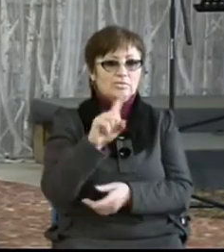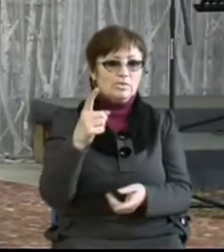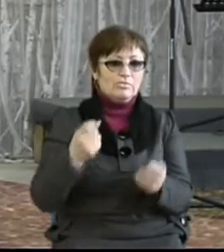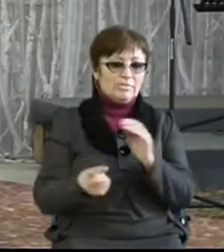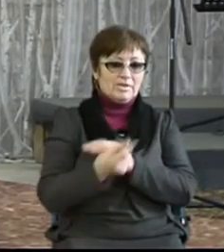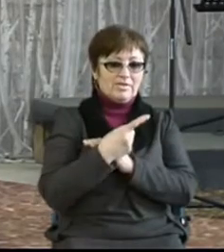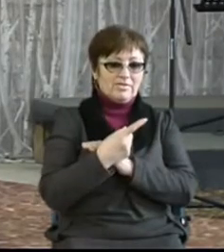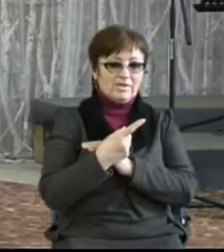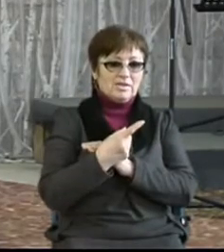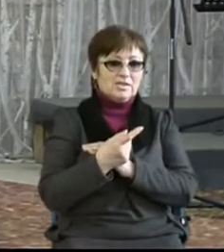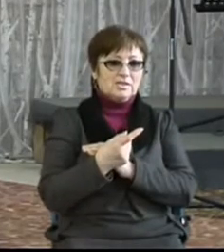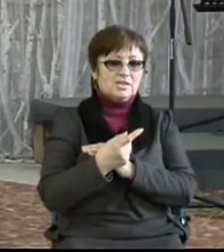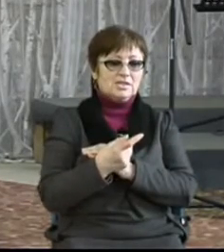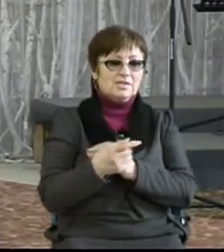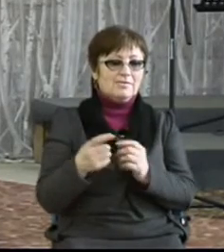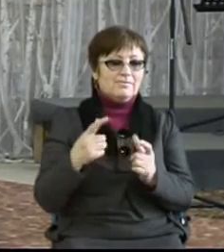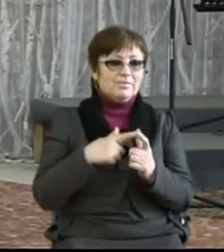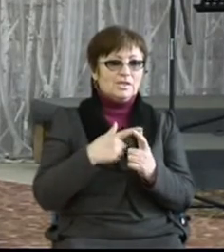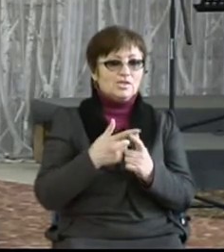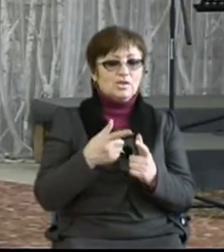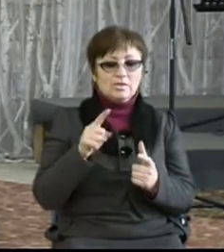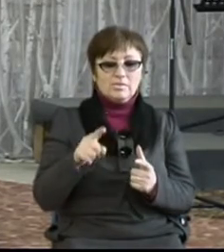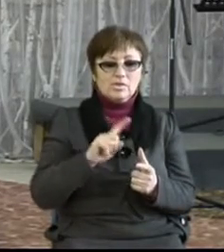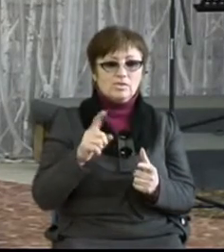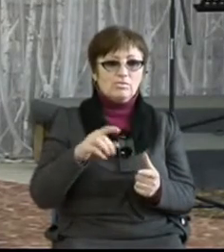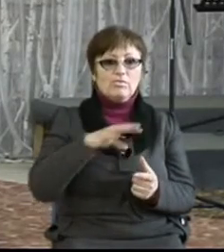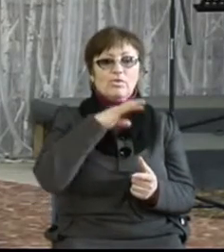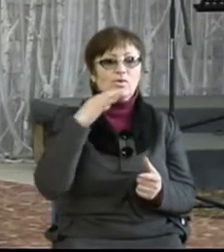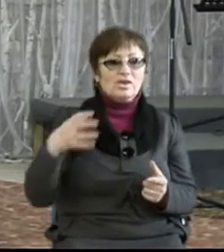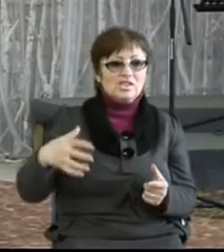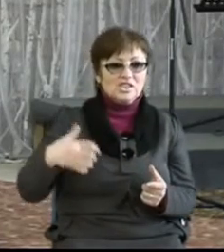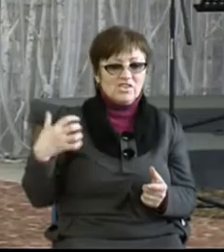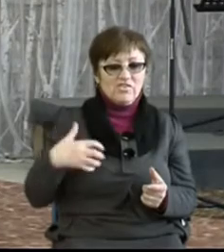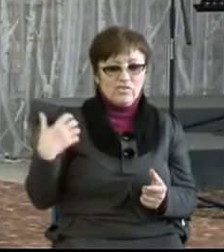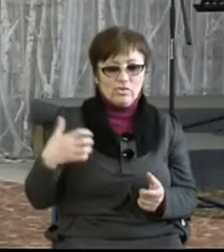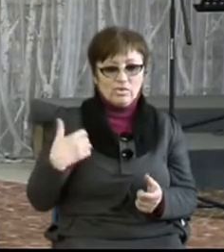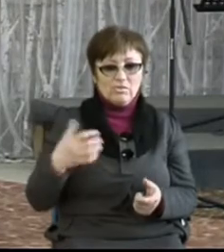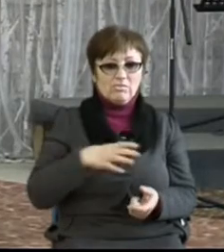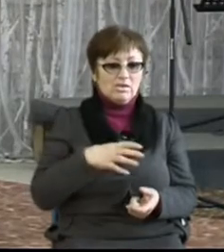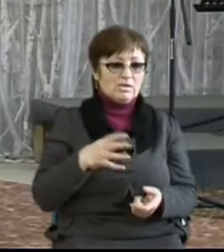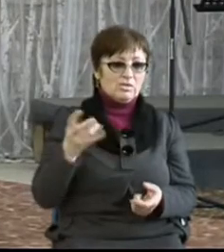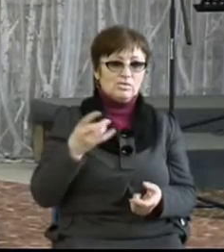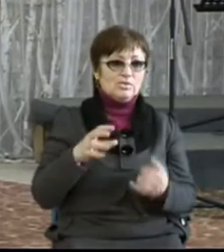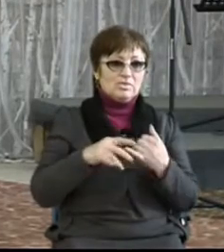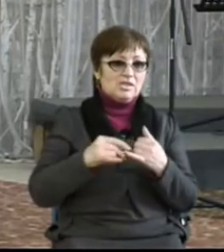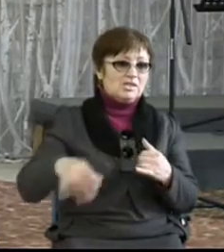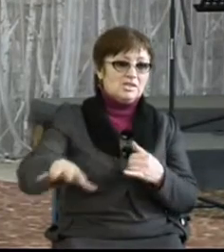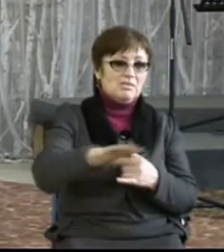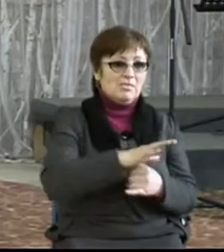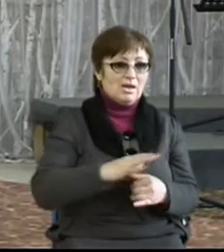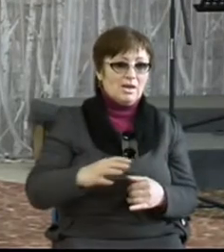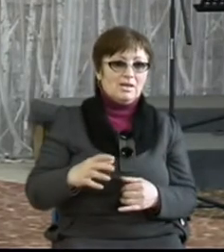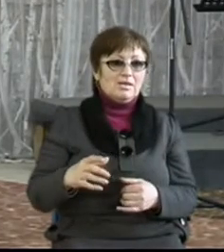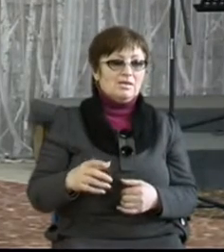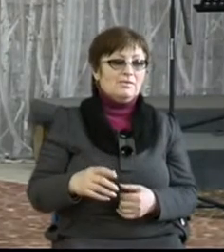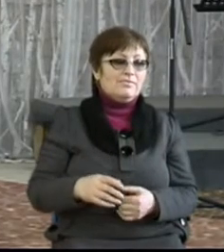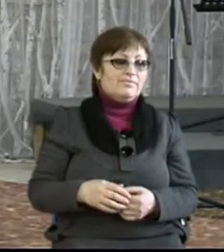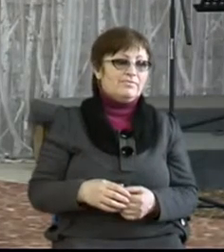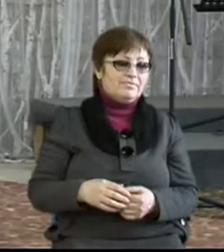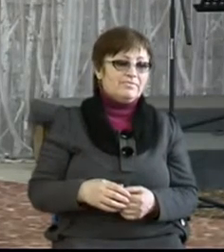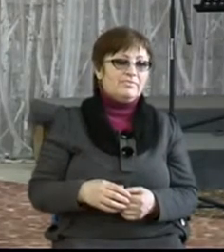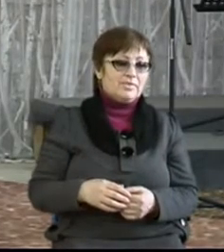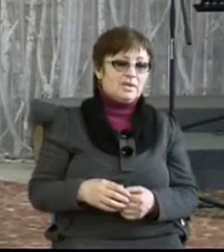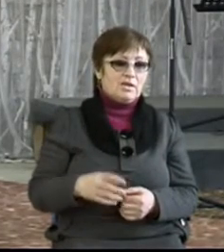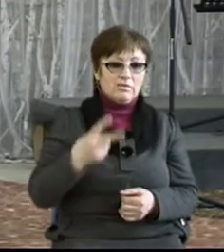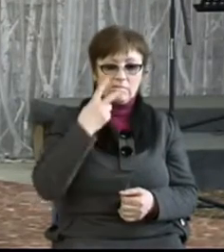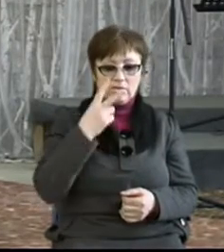них возникло между ними из-за того, что у них были стада, у них были, ну, необходимы были пастбища, вот. И в данном случае